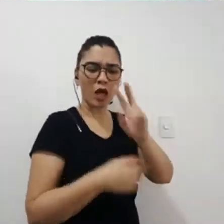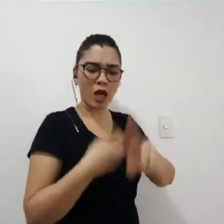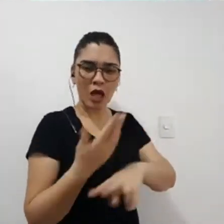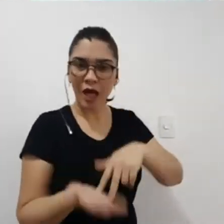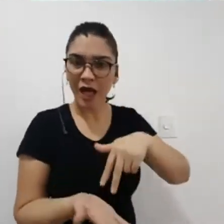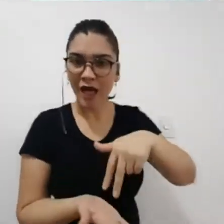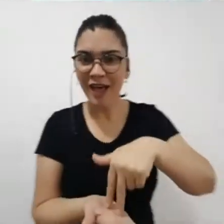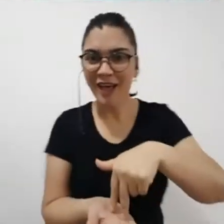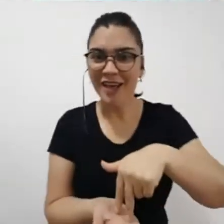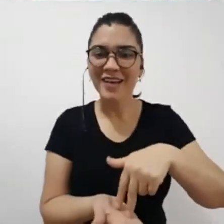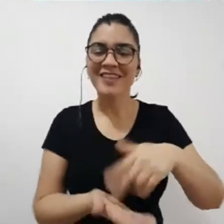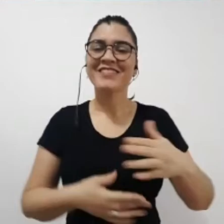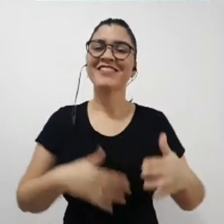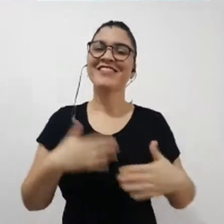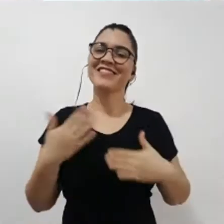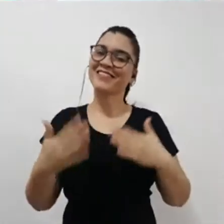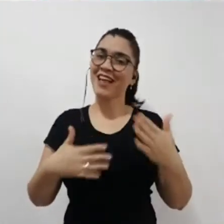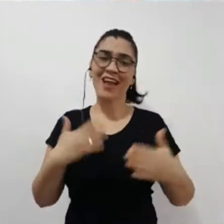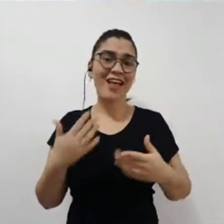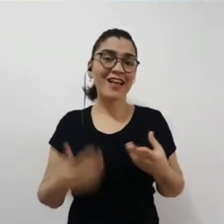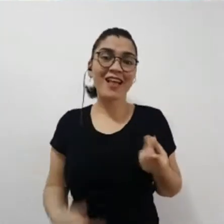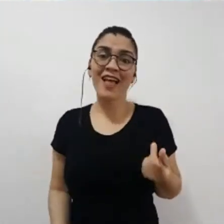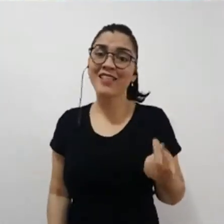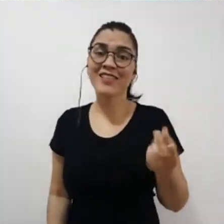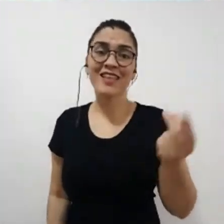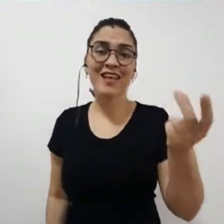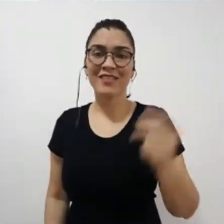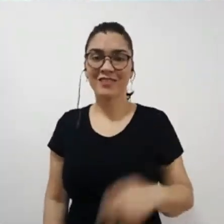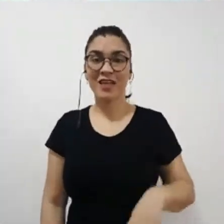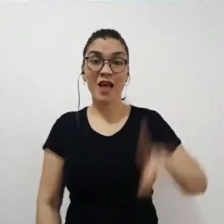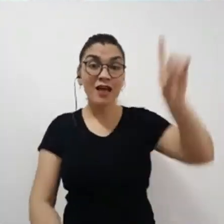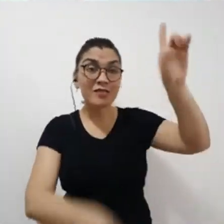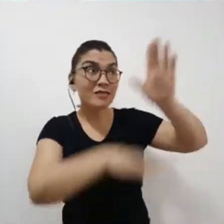Meu irmão, Deus está fazendo uma obra na minha vida e na sua vida.